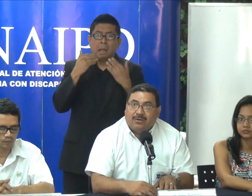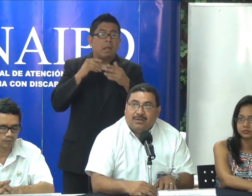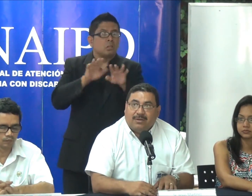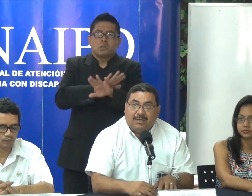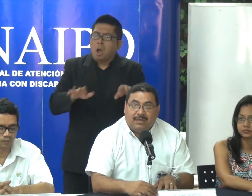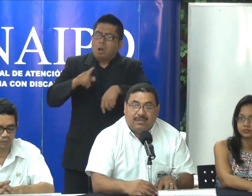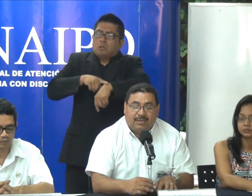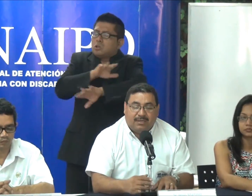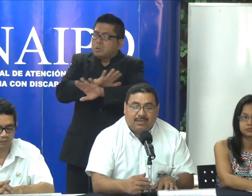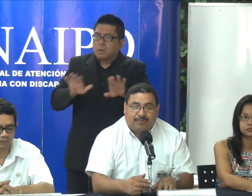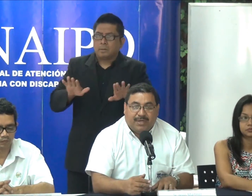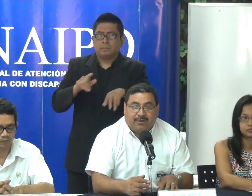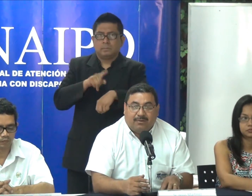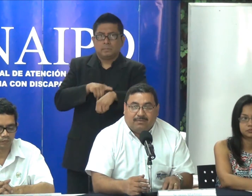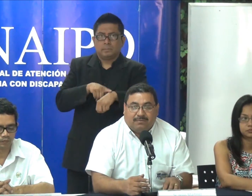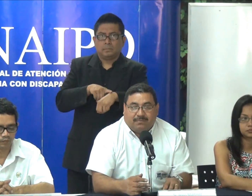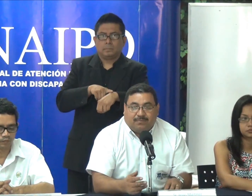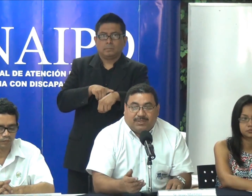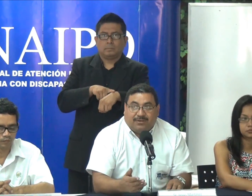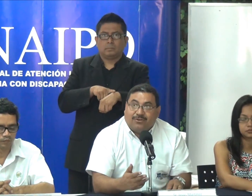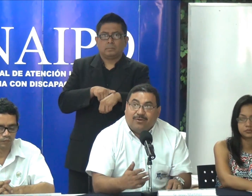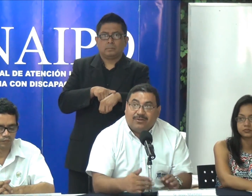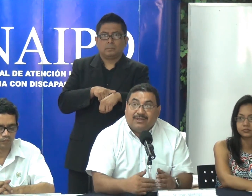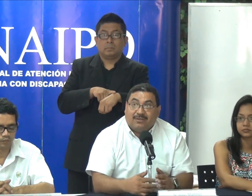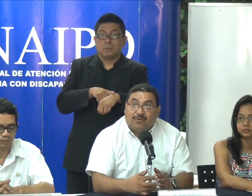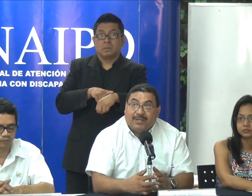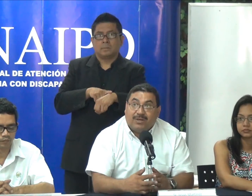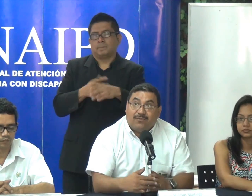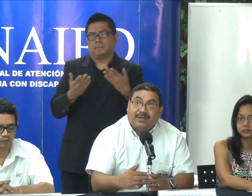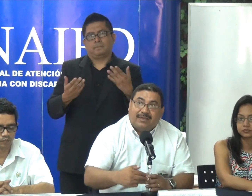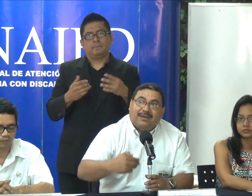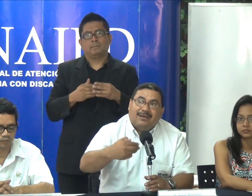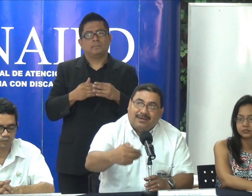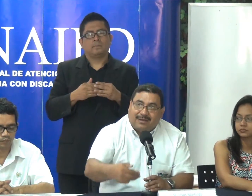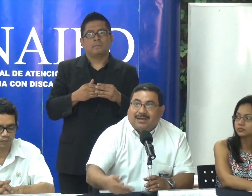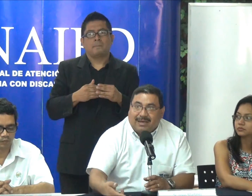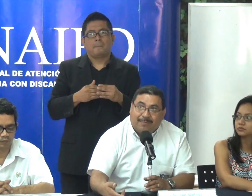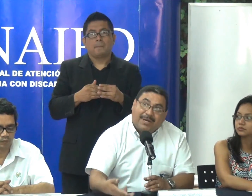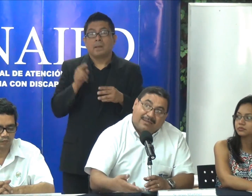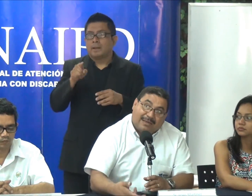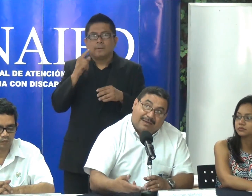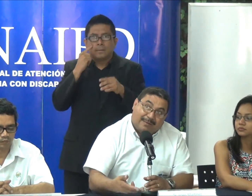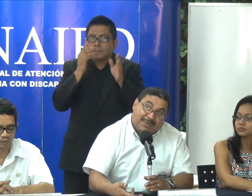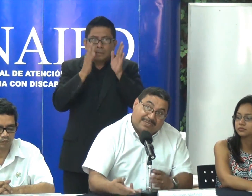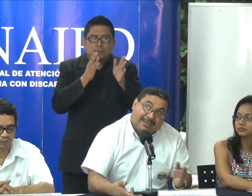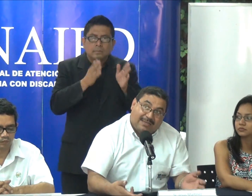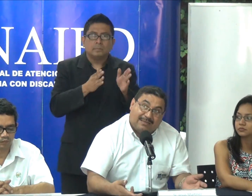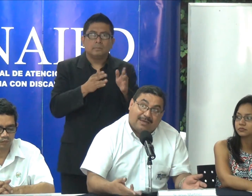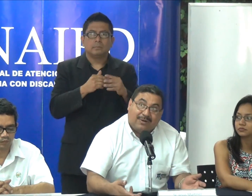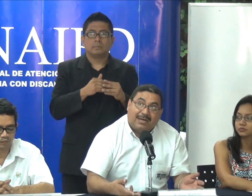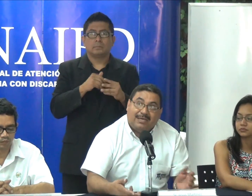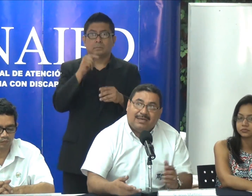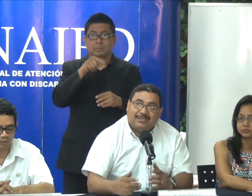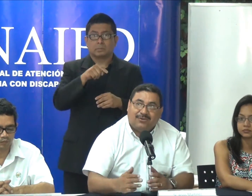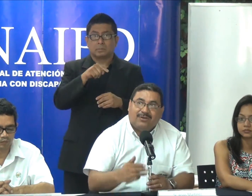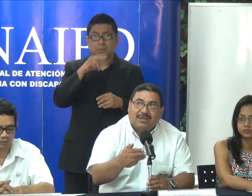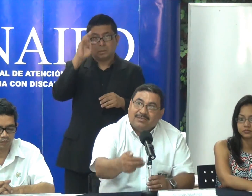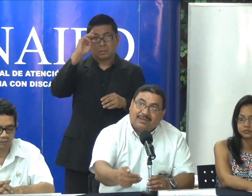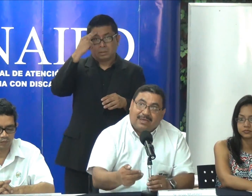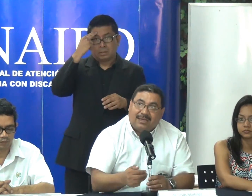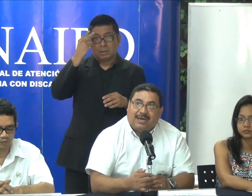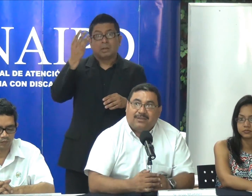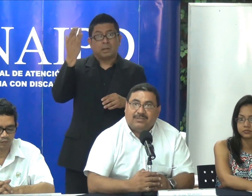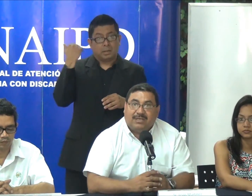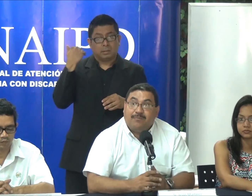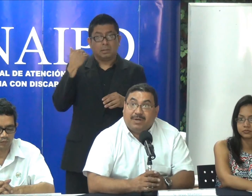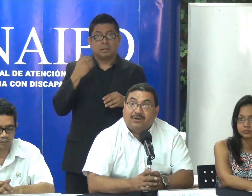argumento. Pero pues no están tomando en cuenta que a pesar de estar una legislación, se